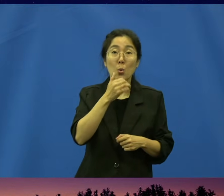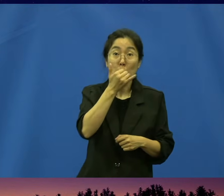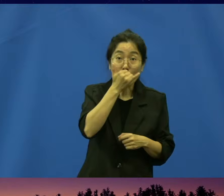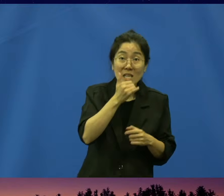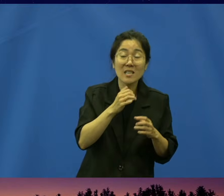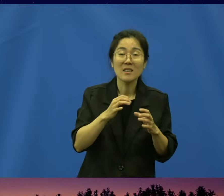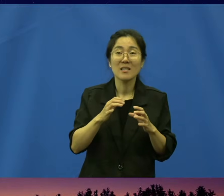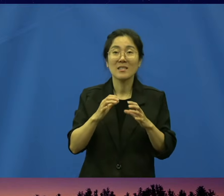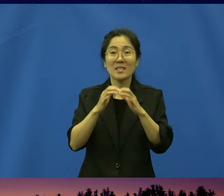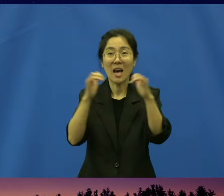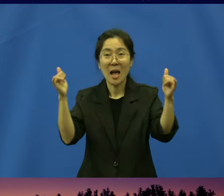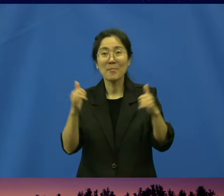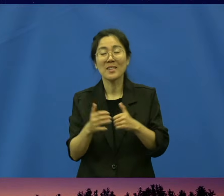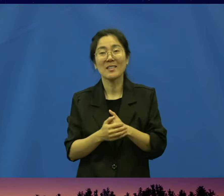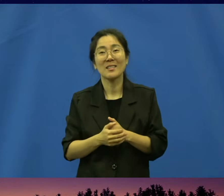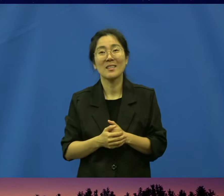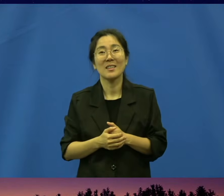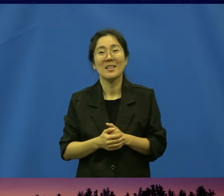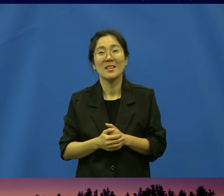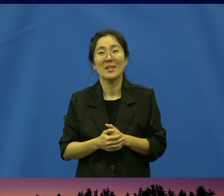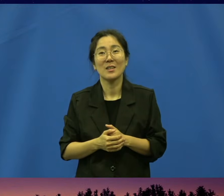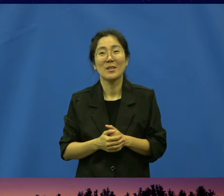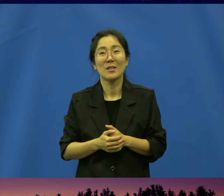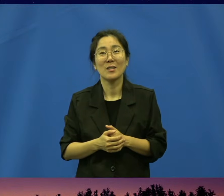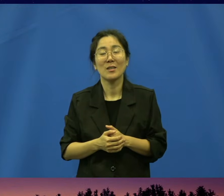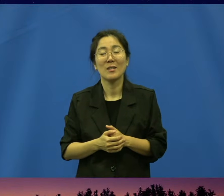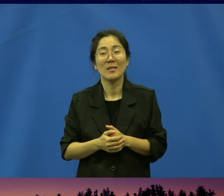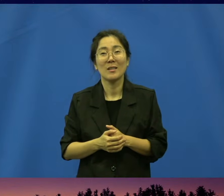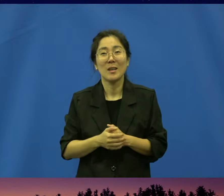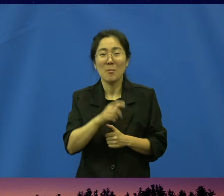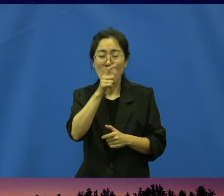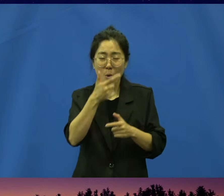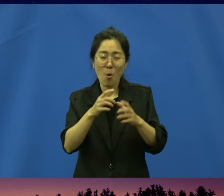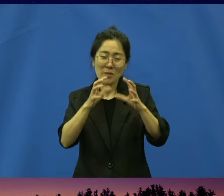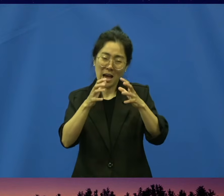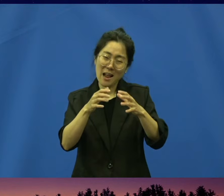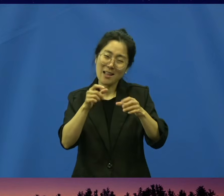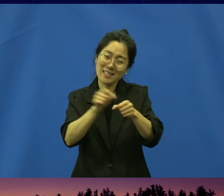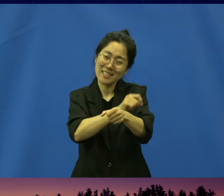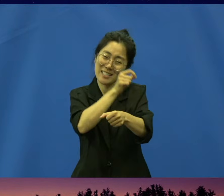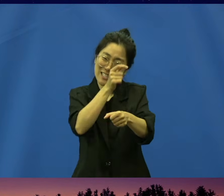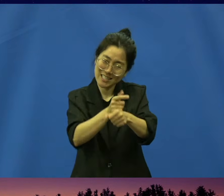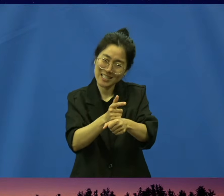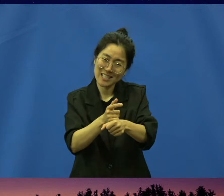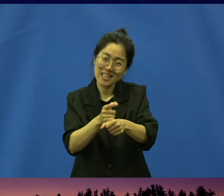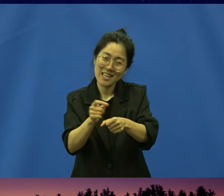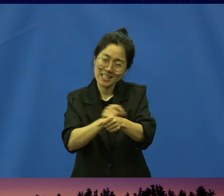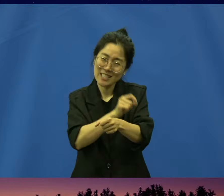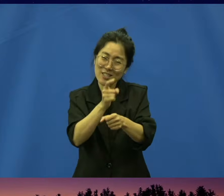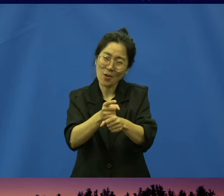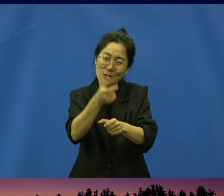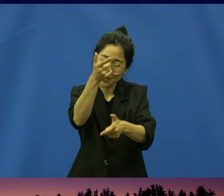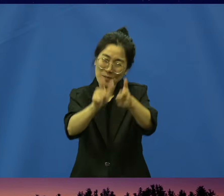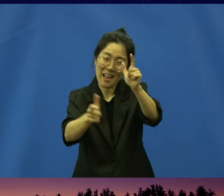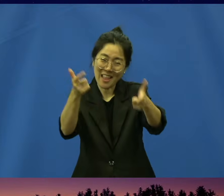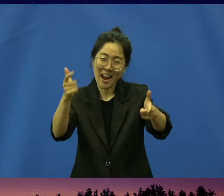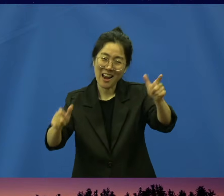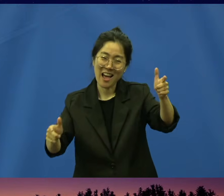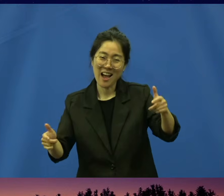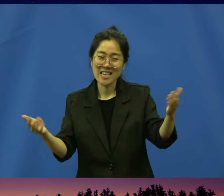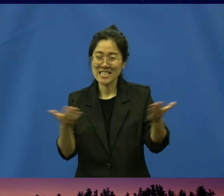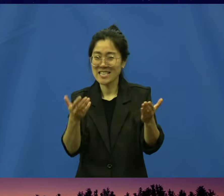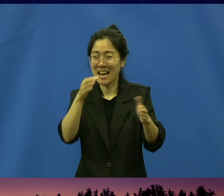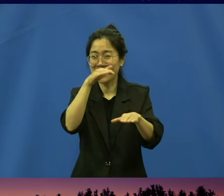또 느긋하게 하는 사람들이 있어요, 그죠? 어느 나라로 얘기하면 또 큰일 날 것 같아가지고 제가 얘기는 안